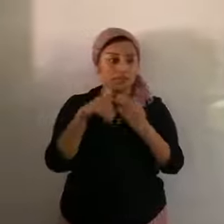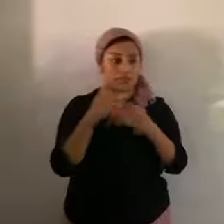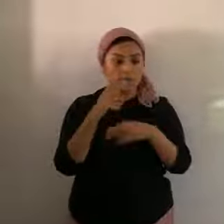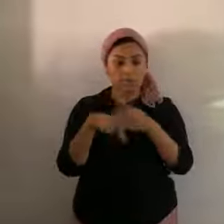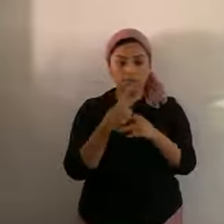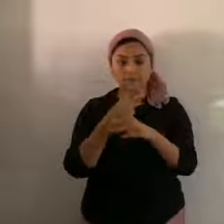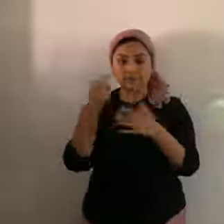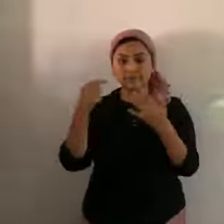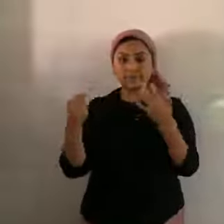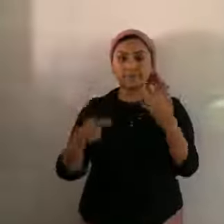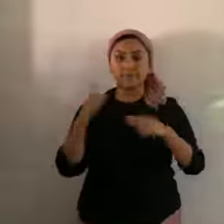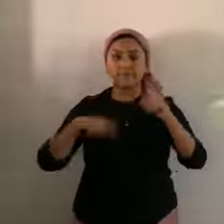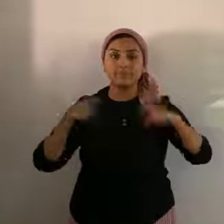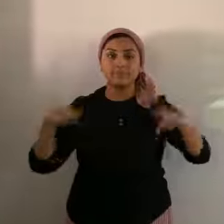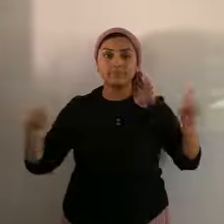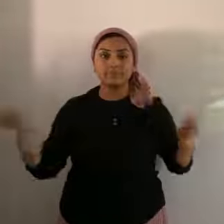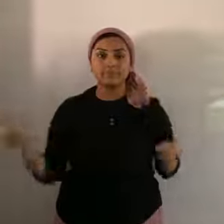etcétera, etcétera, etcétera.